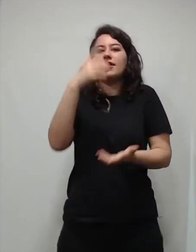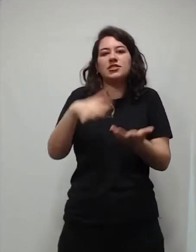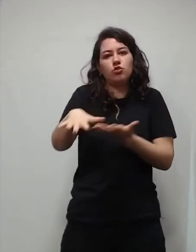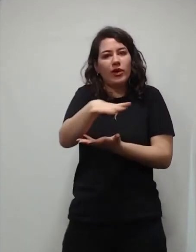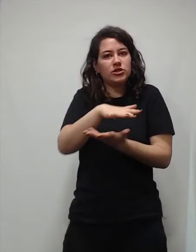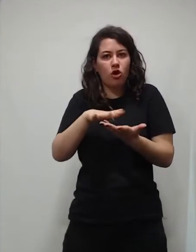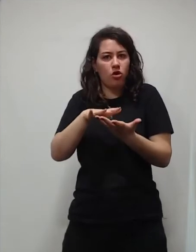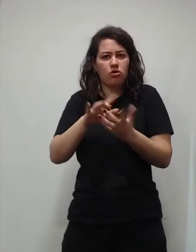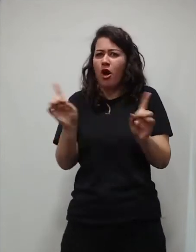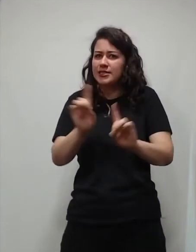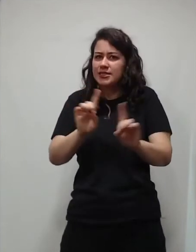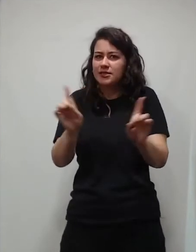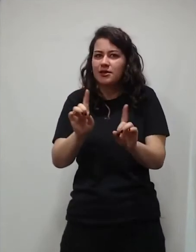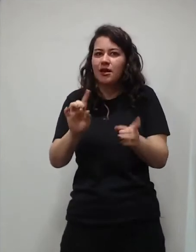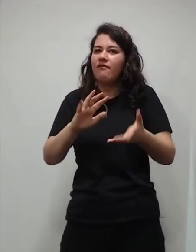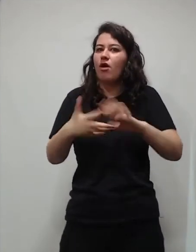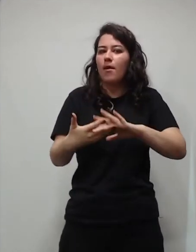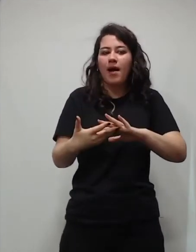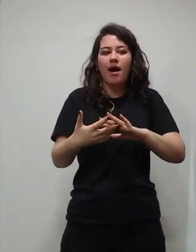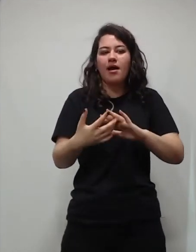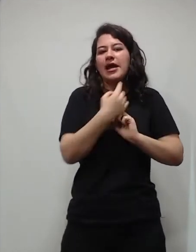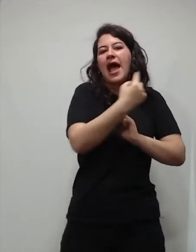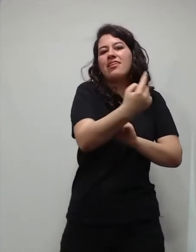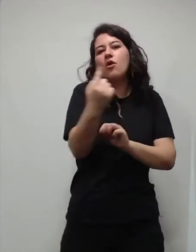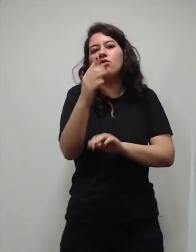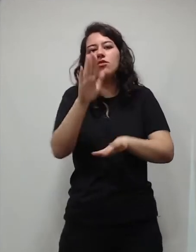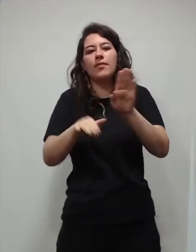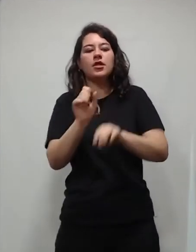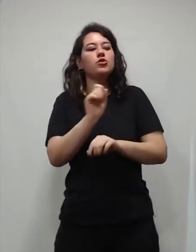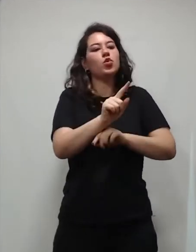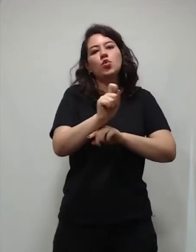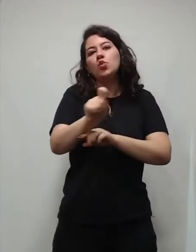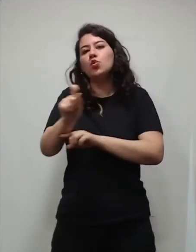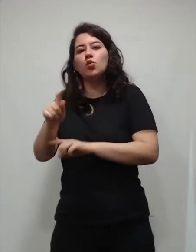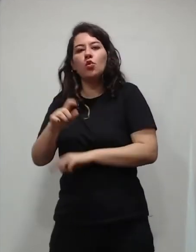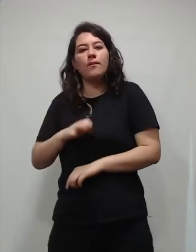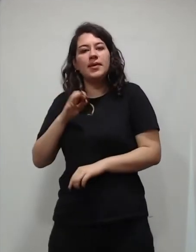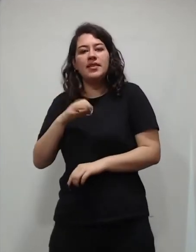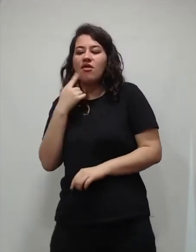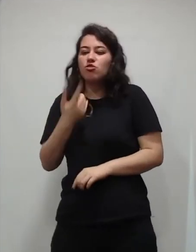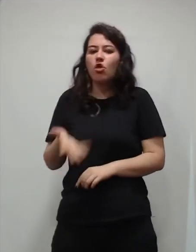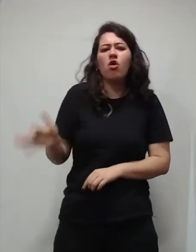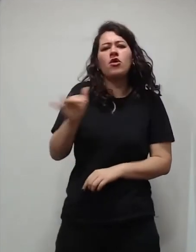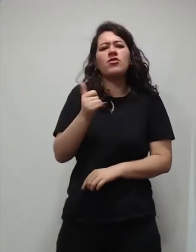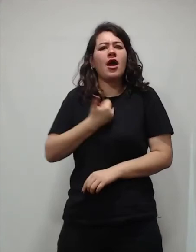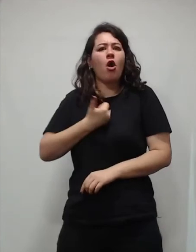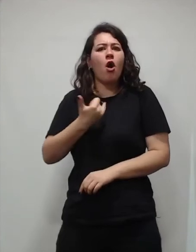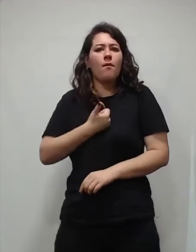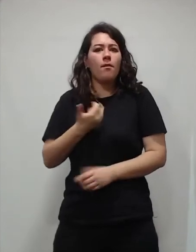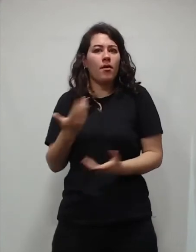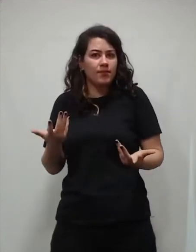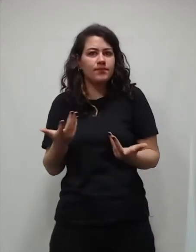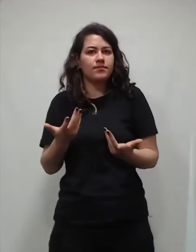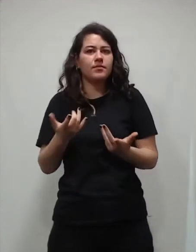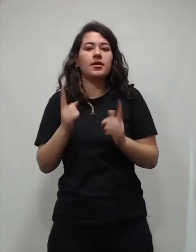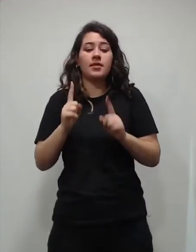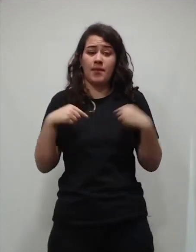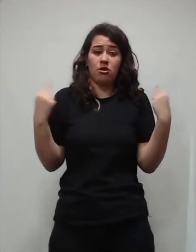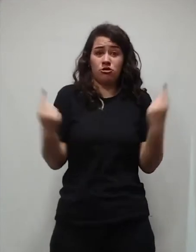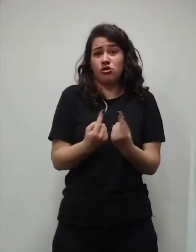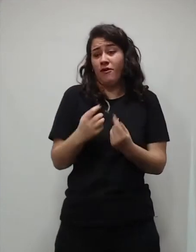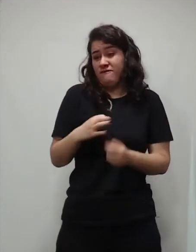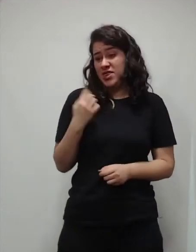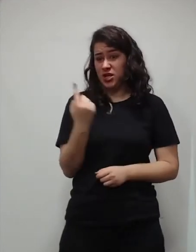situación dada, sino tiene que ver con la vida misma que se pone en juego en la cotidianidad, con la vida que